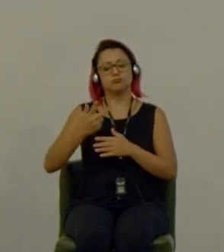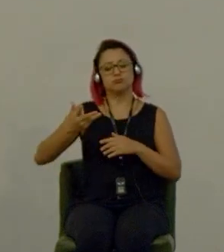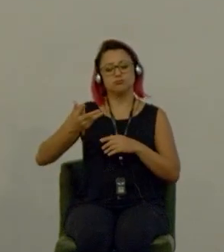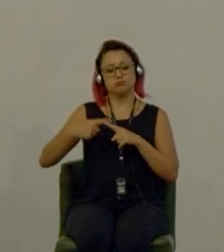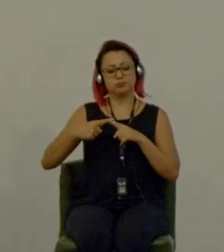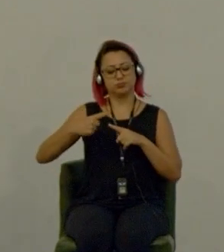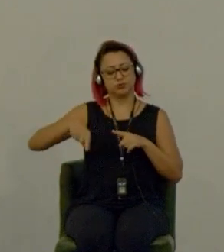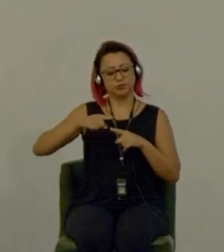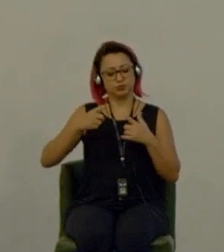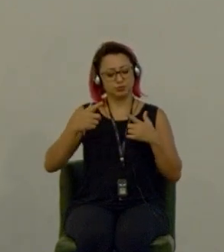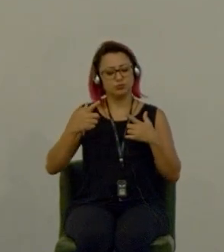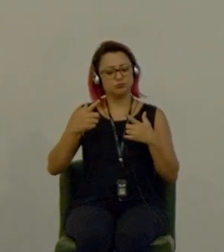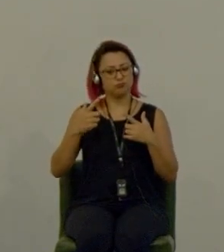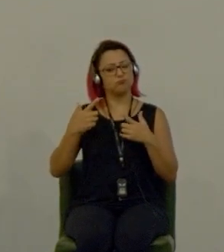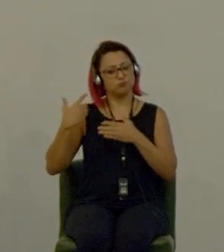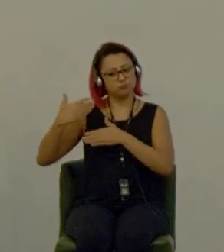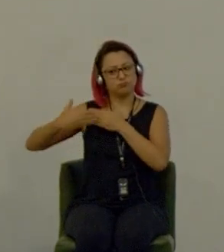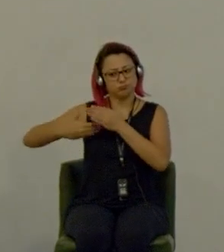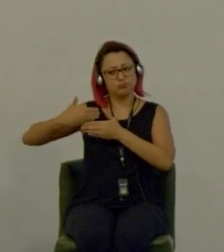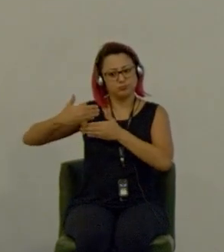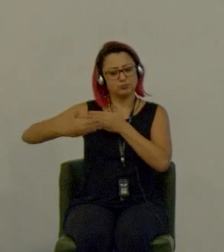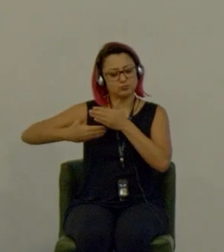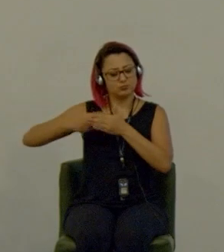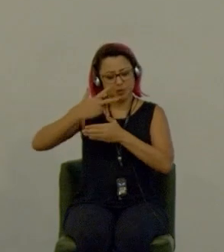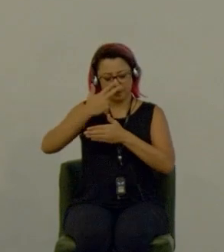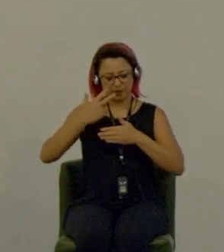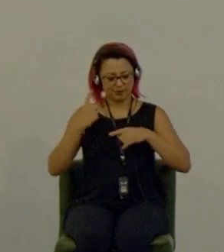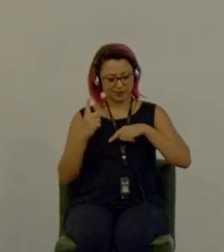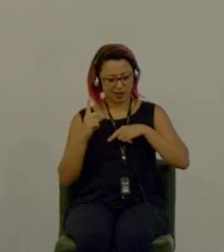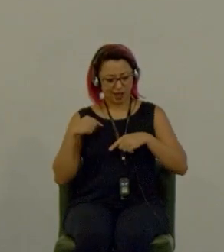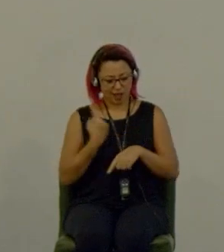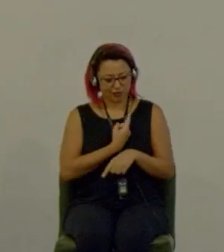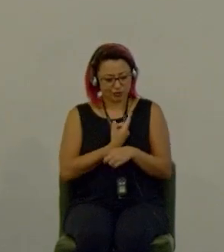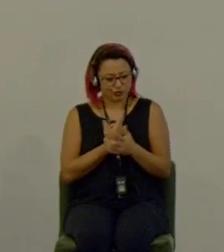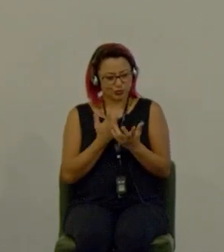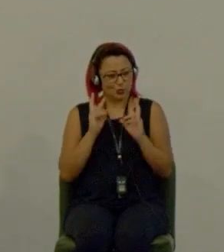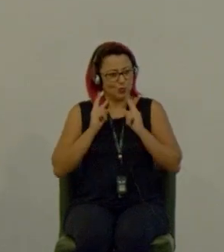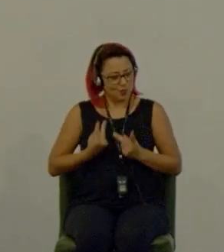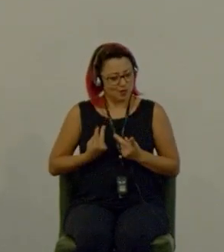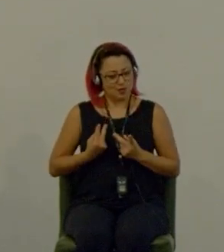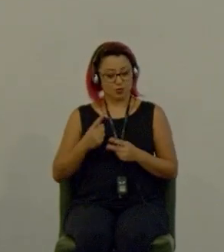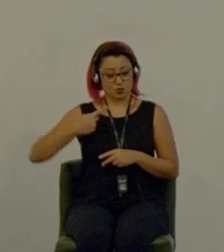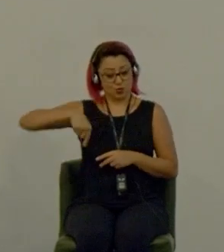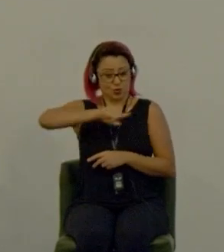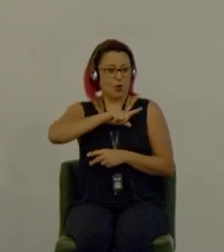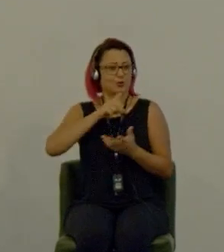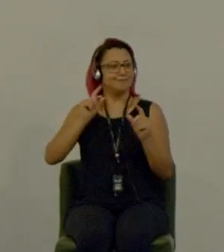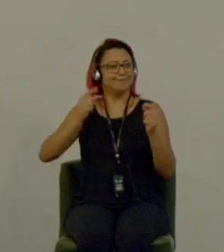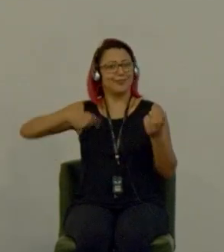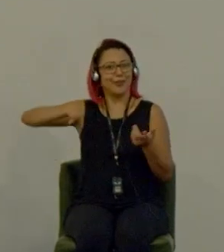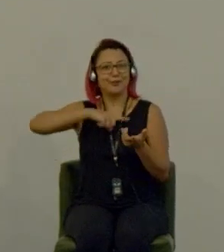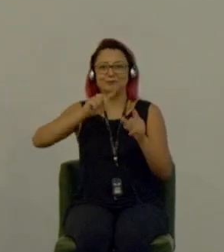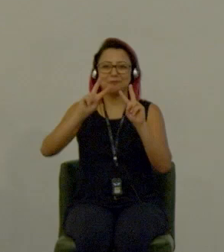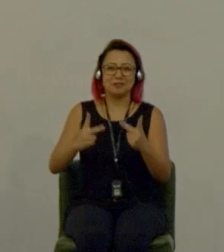sommes devenus des forces géologiques, nous les humains. Alors bien sûr, il faut discuter de c'est qui nous, c'est qui les humains, c'est qui Anthropos